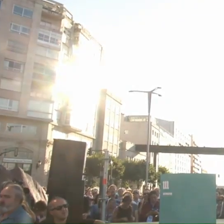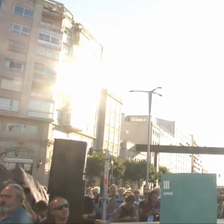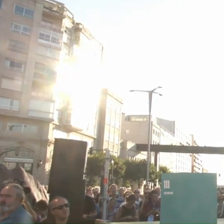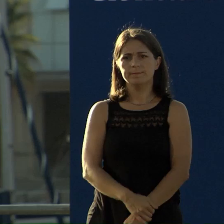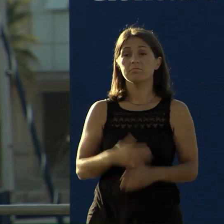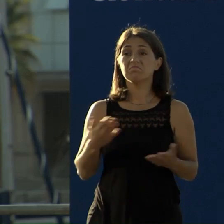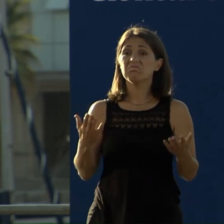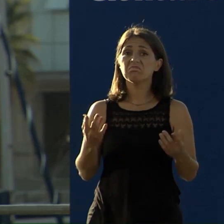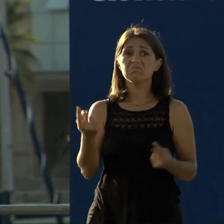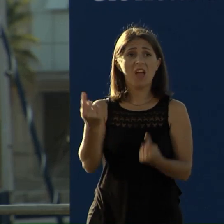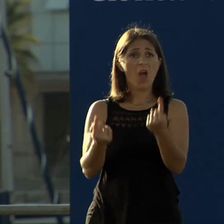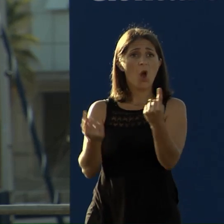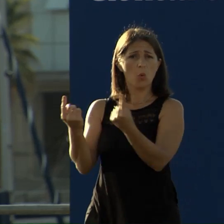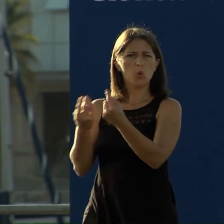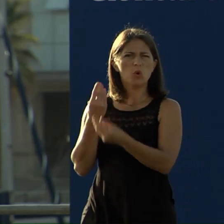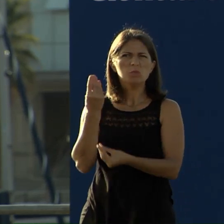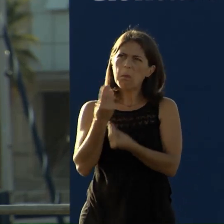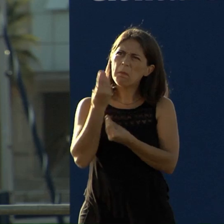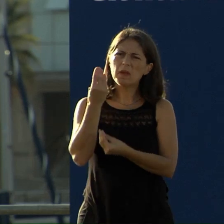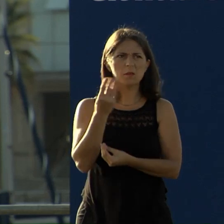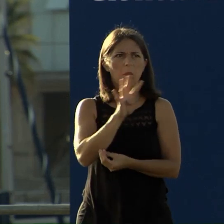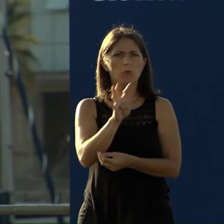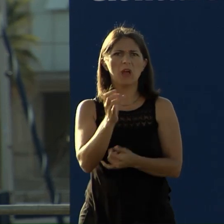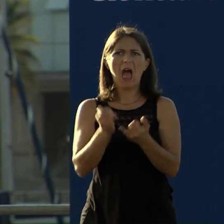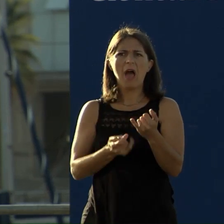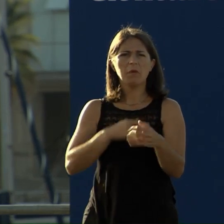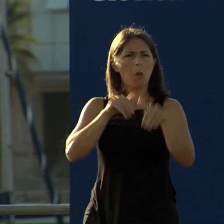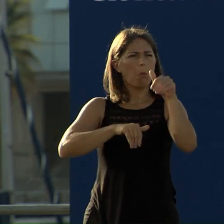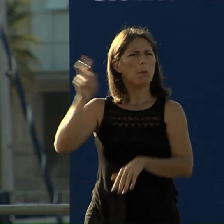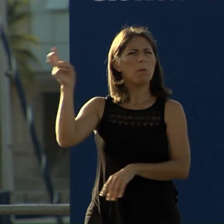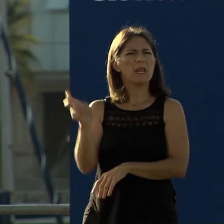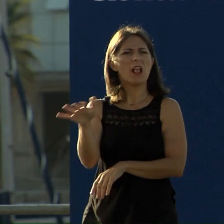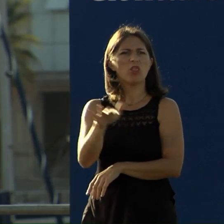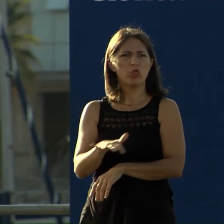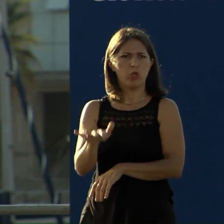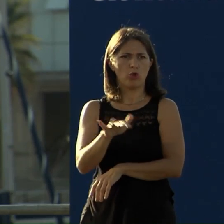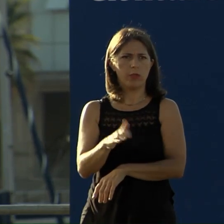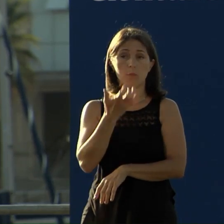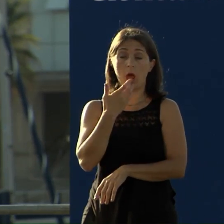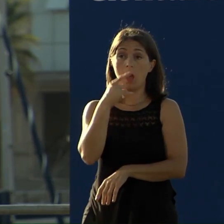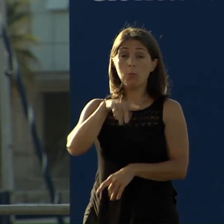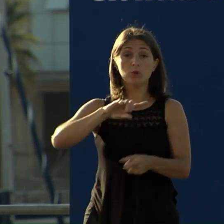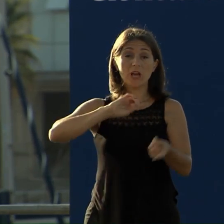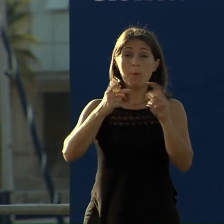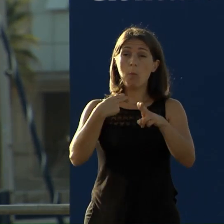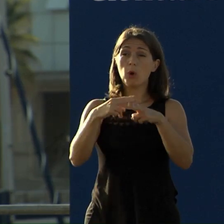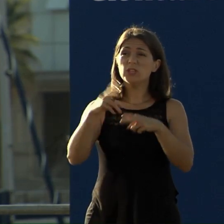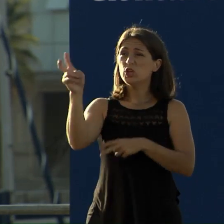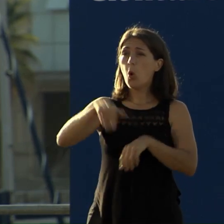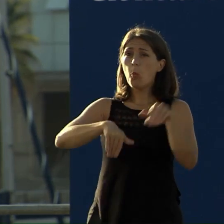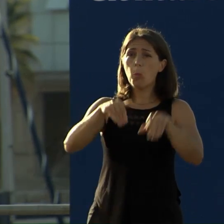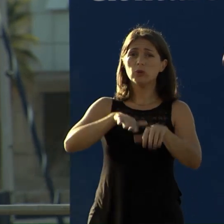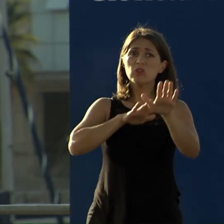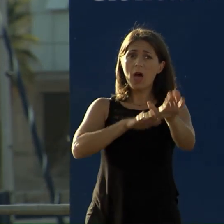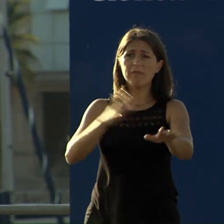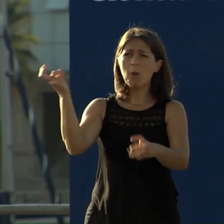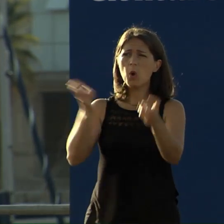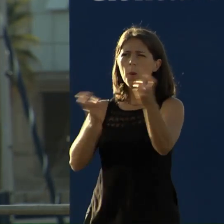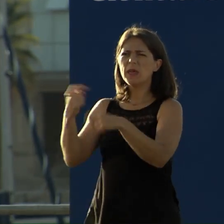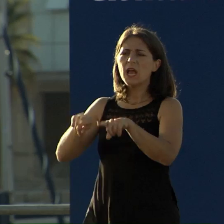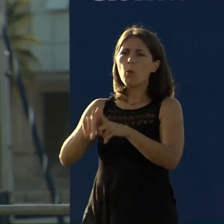Hay quien se pregunta de dónde vienen los votos. Muchos votos que llegan al cambio político vienen de gente que os